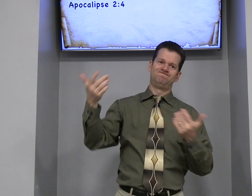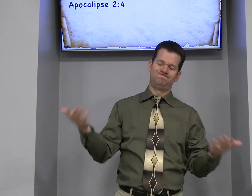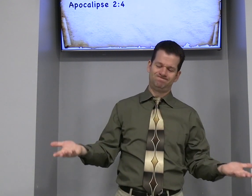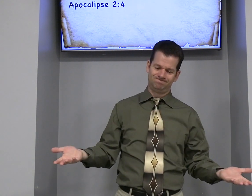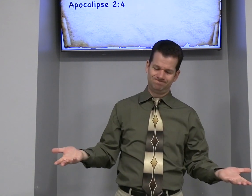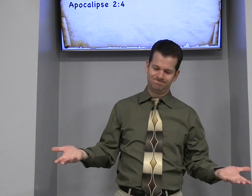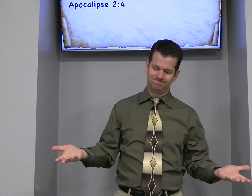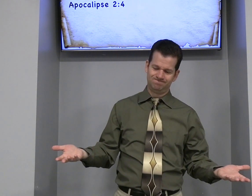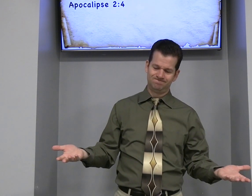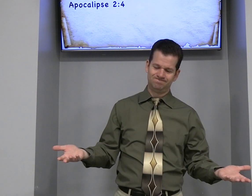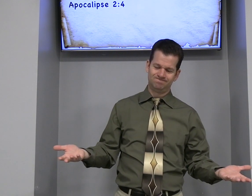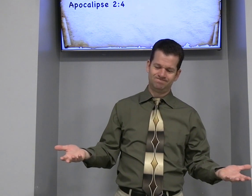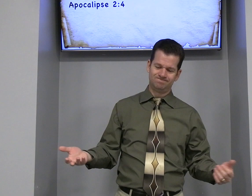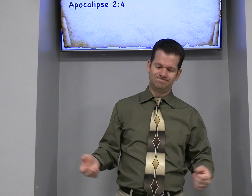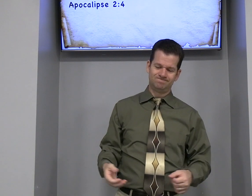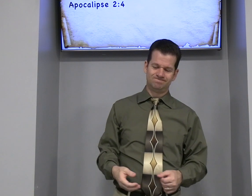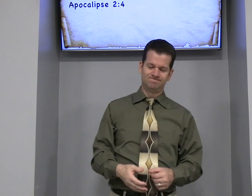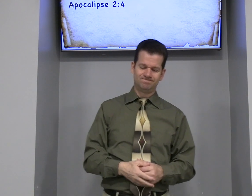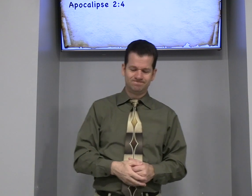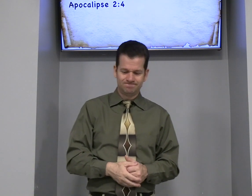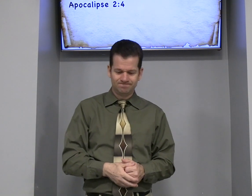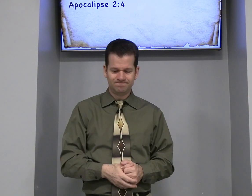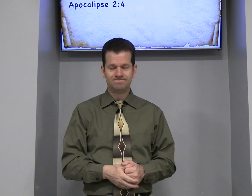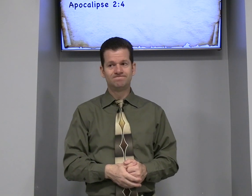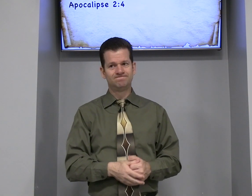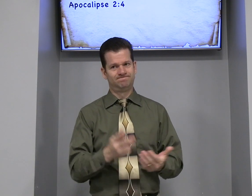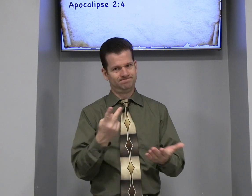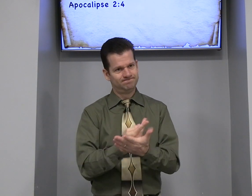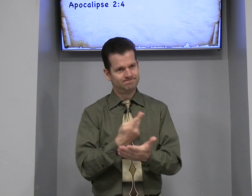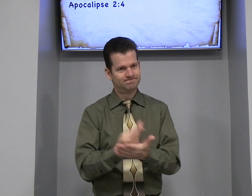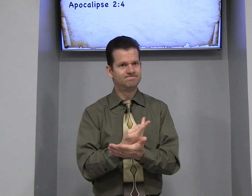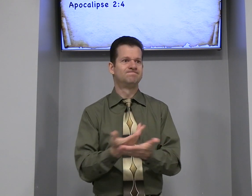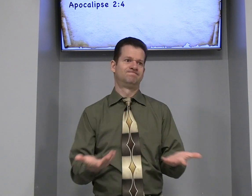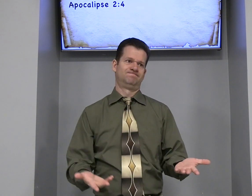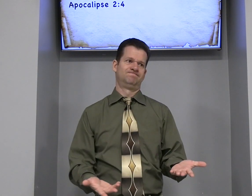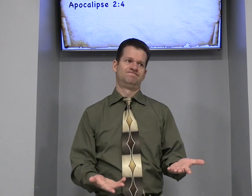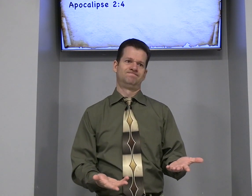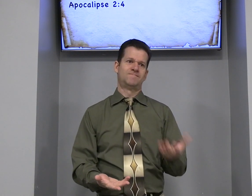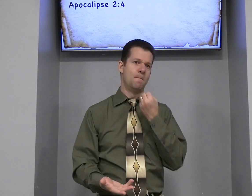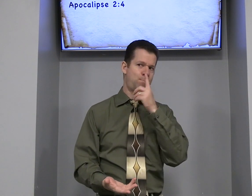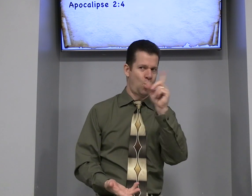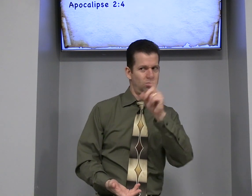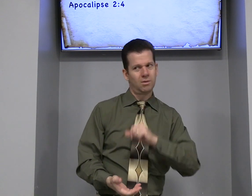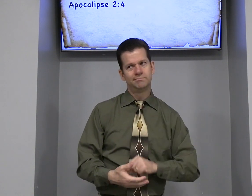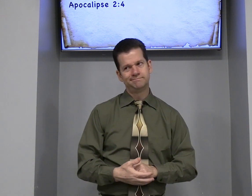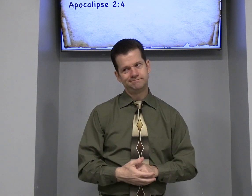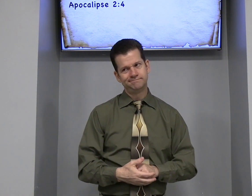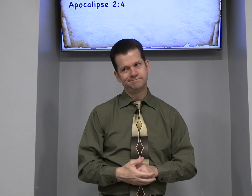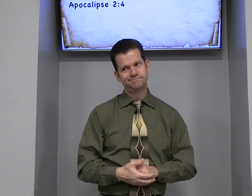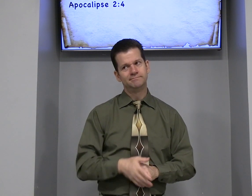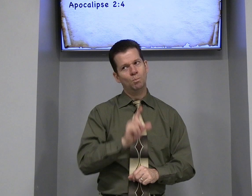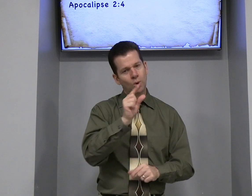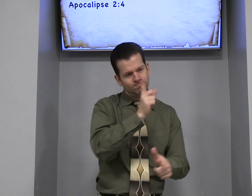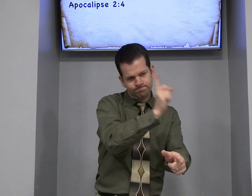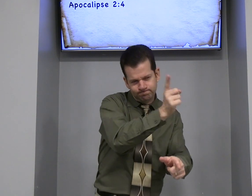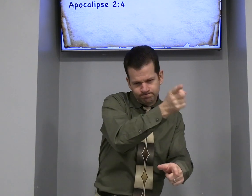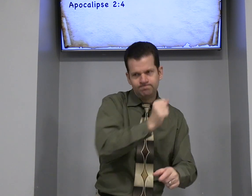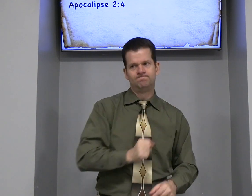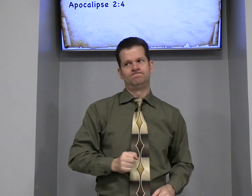E falou que esta igreja deixou o primeiro amor. Não é bom, não. E